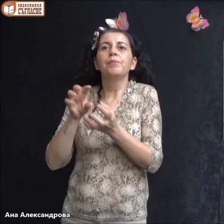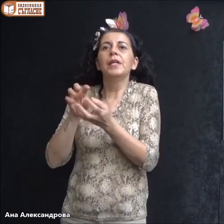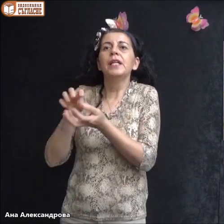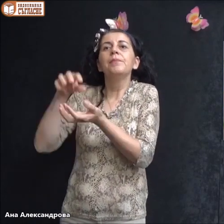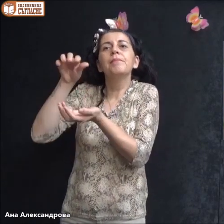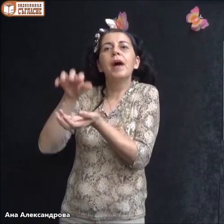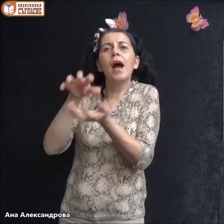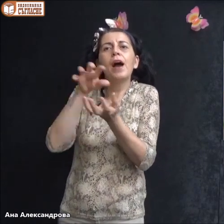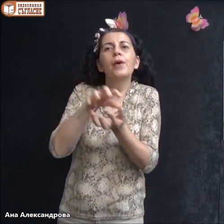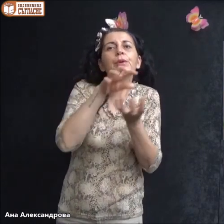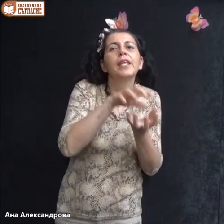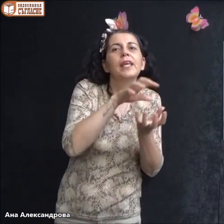били малки,